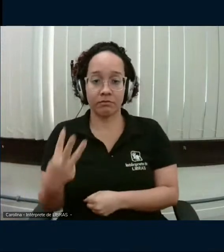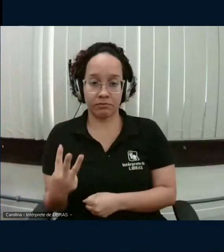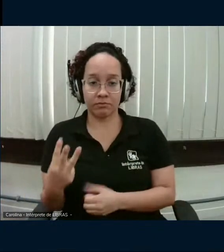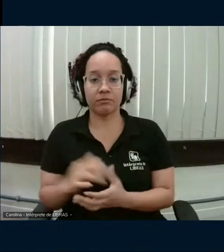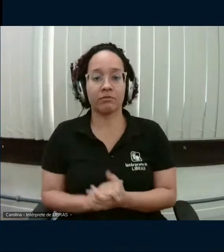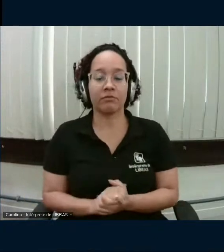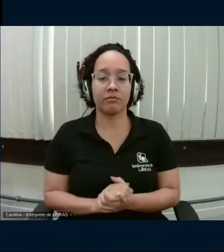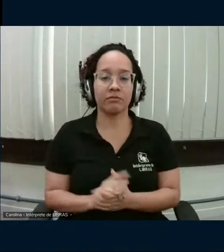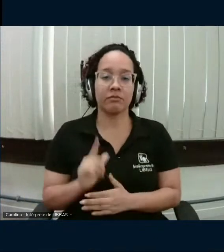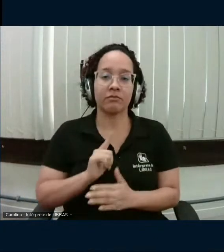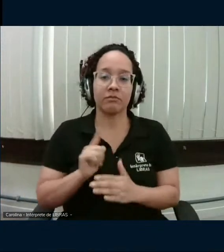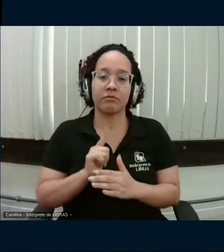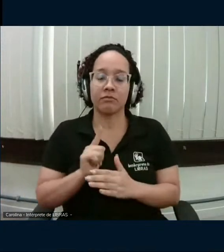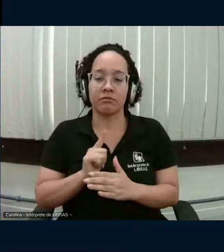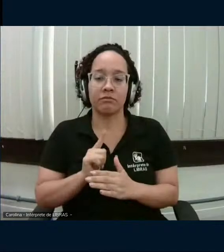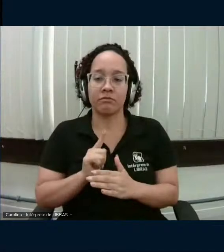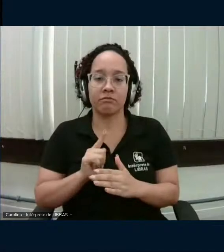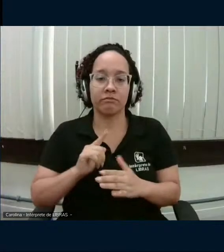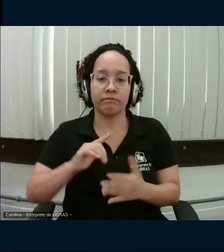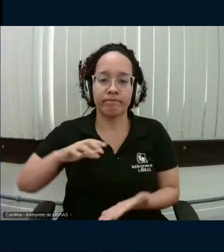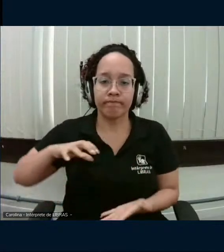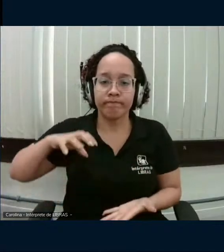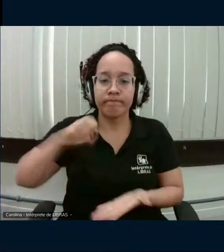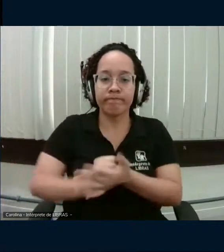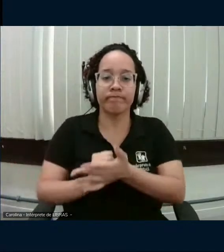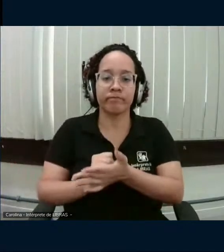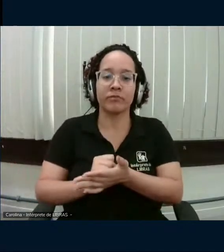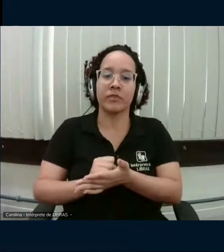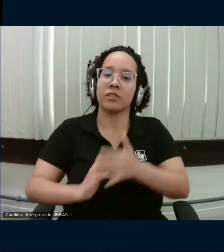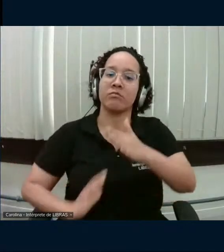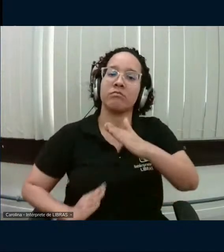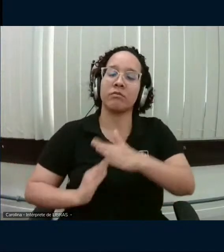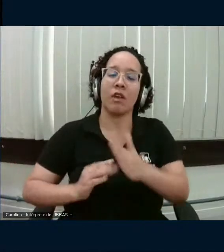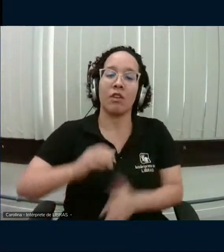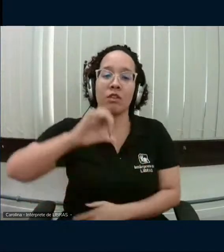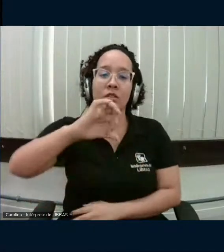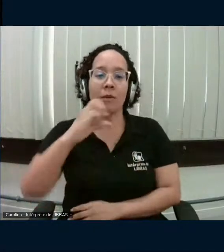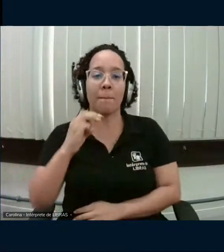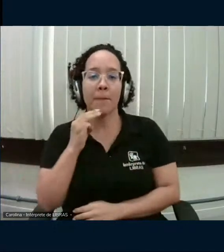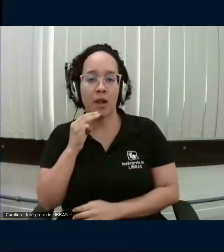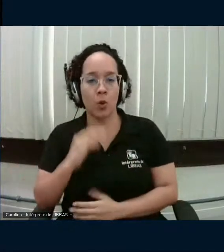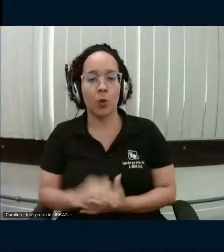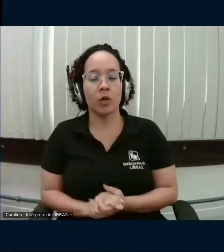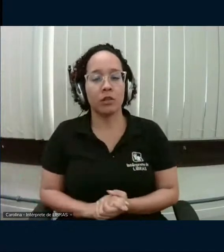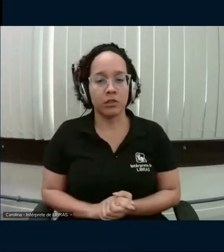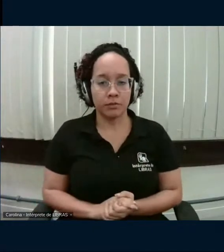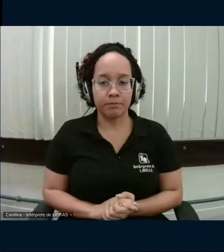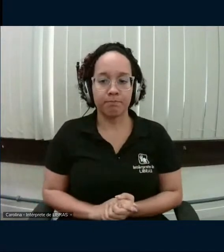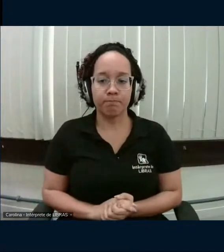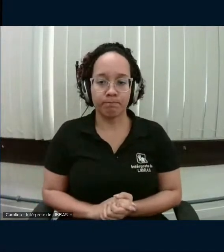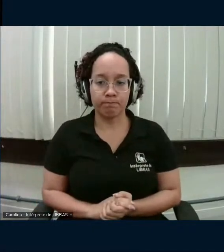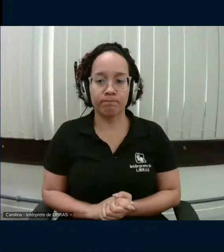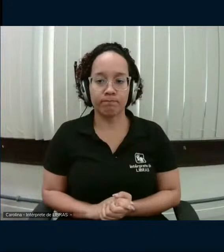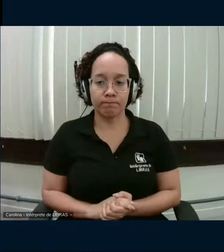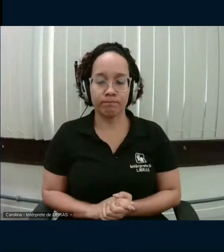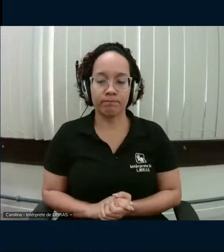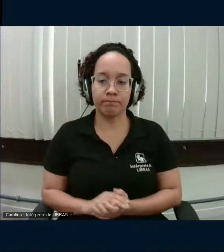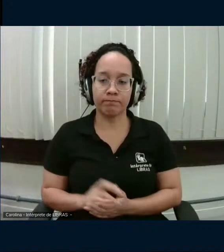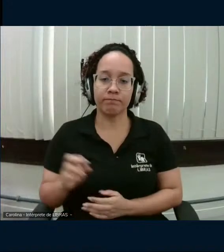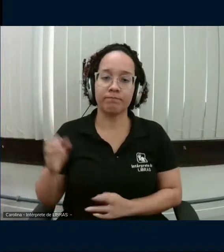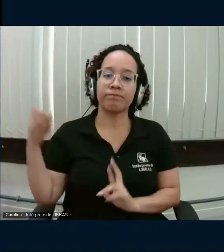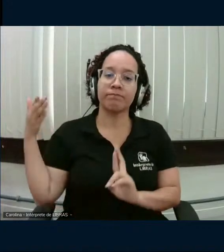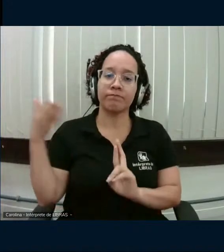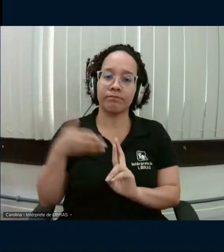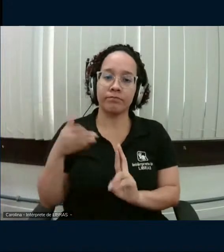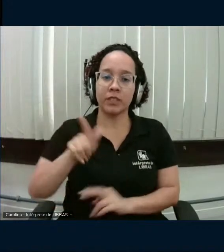no ápice da matrícula, chegando nos 9 milhões, né? Então, a referência, Gabriela,